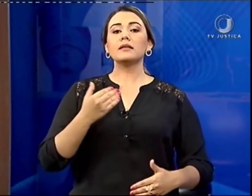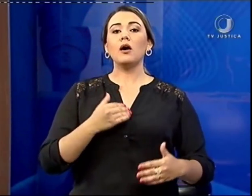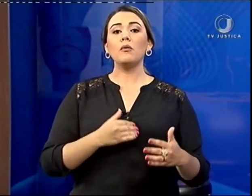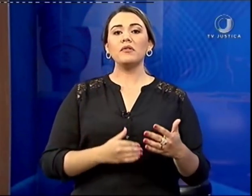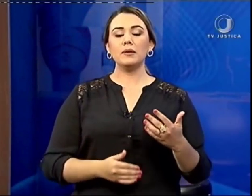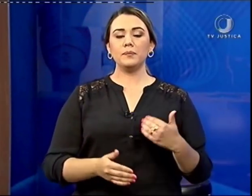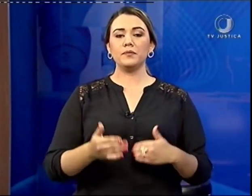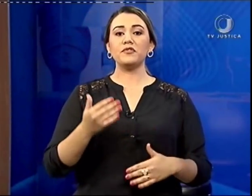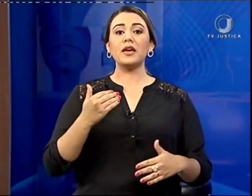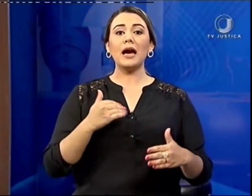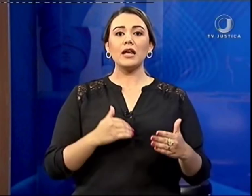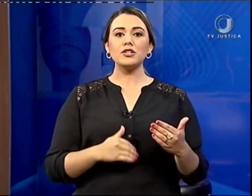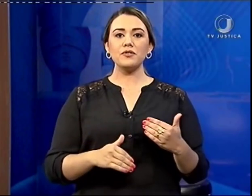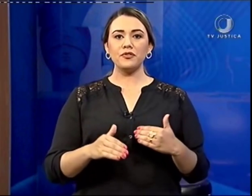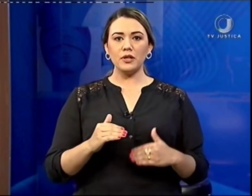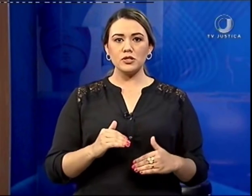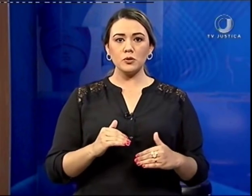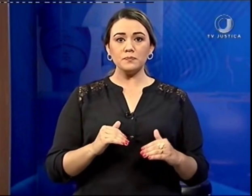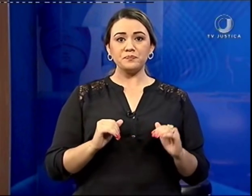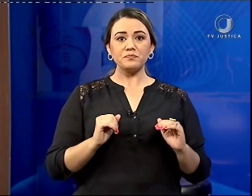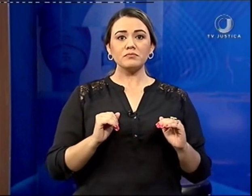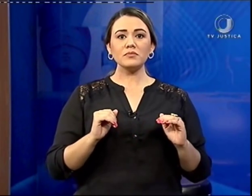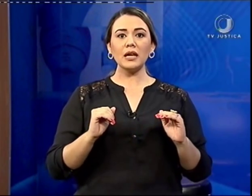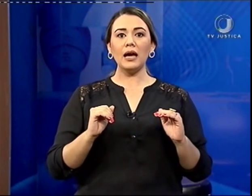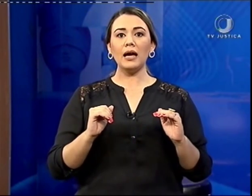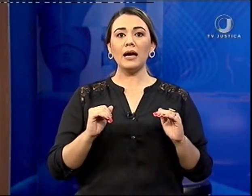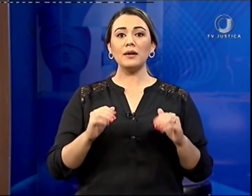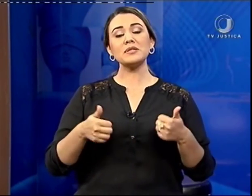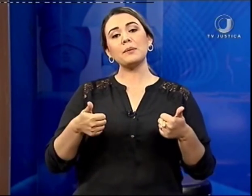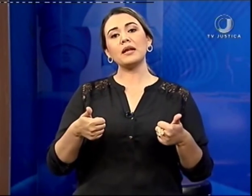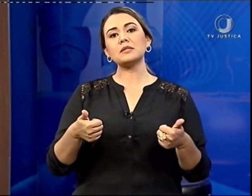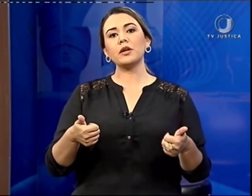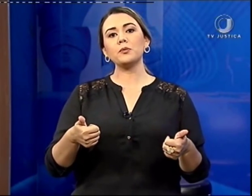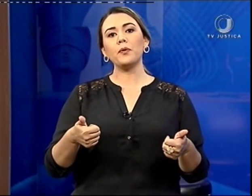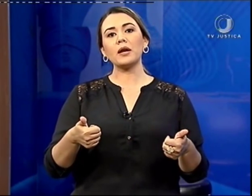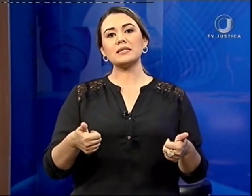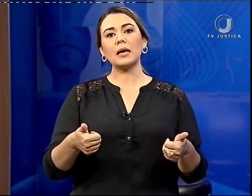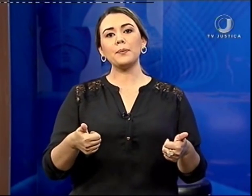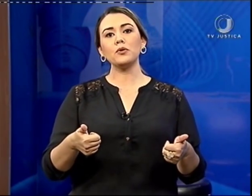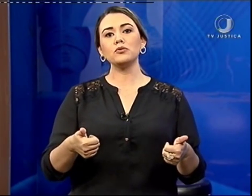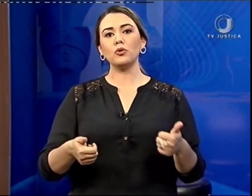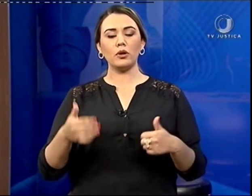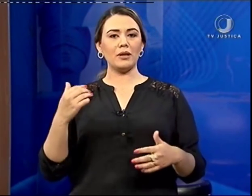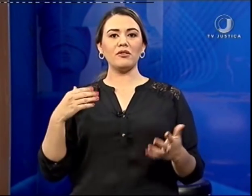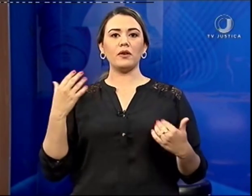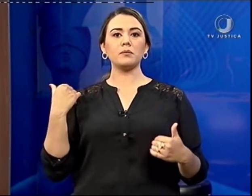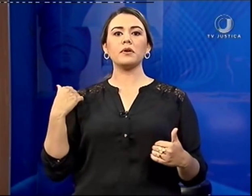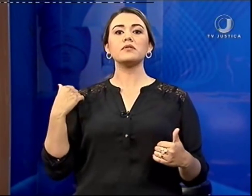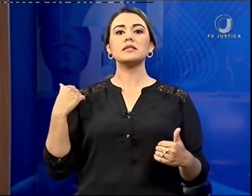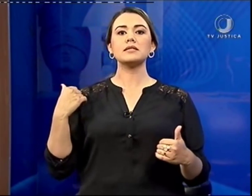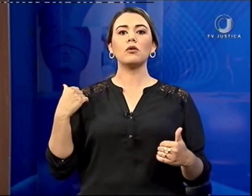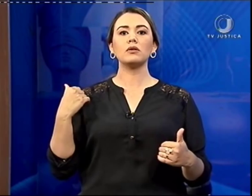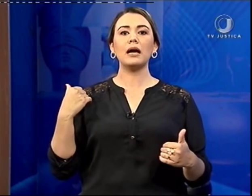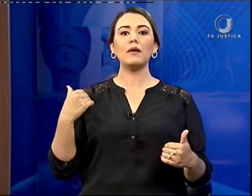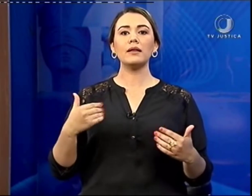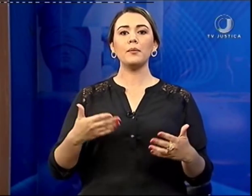Então, ficaria difícil o estabelecimento, por exemplo, do que eu estava falando para vocês ao longo da aula, da multa